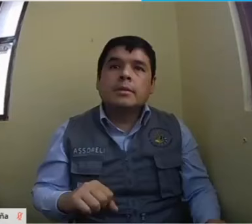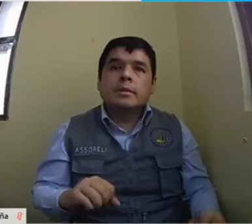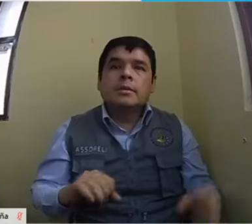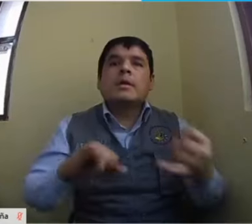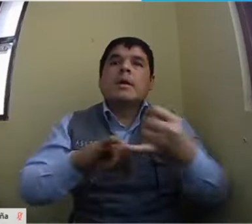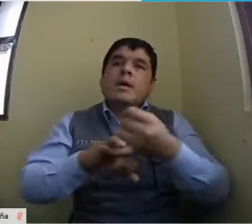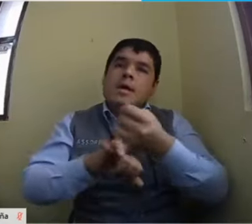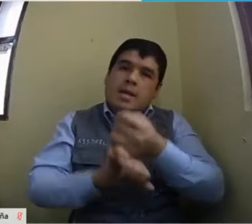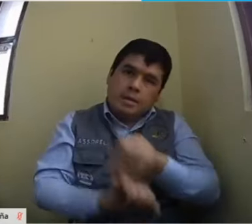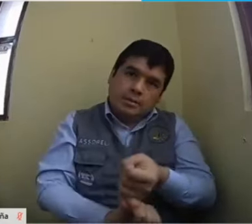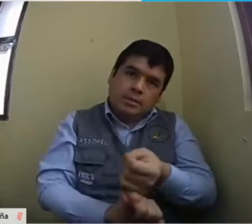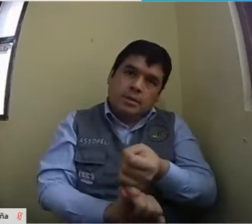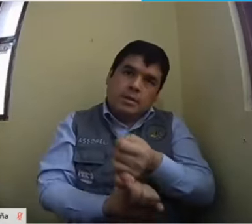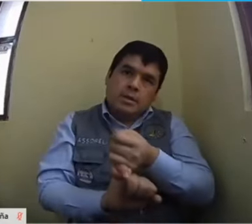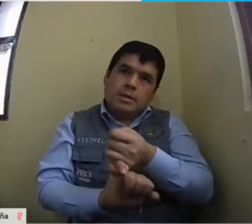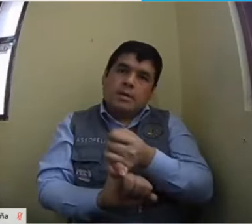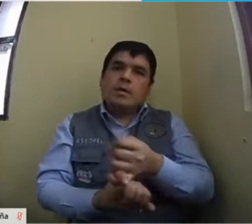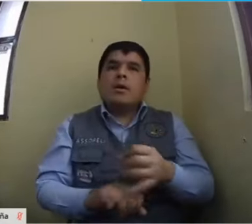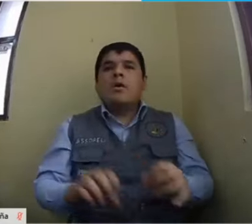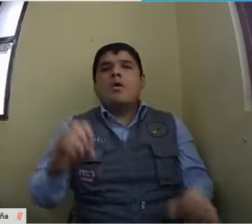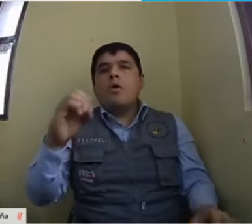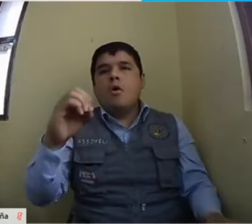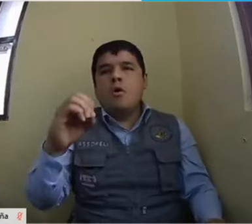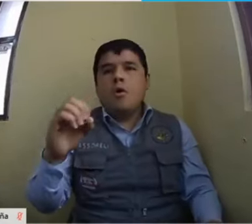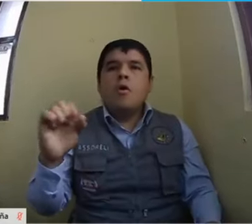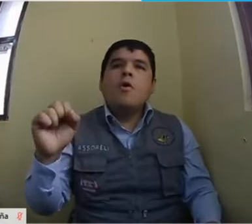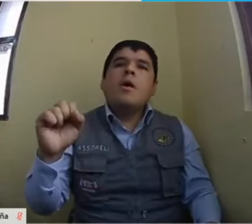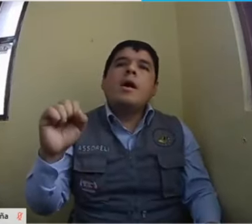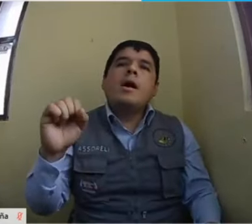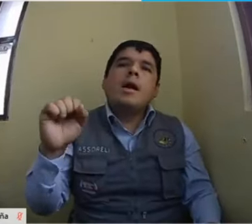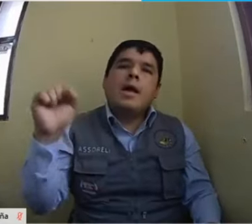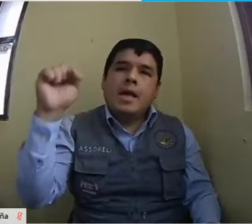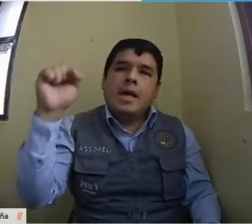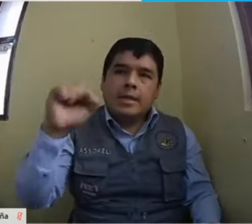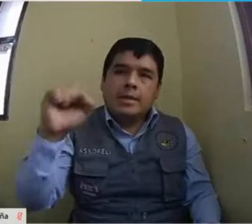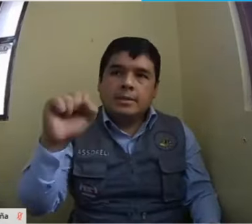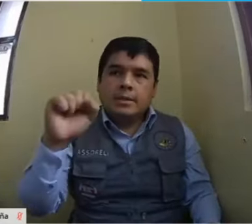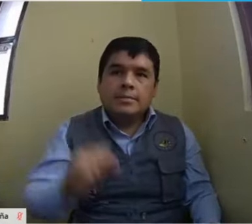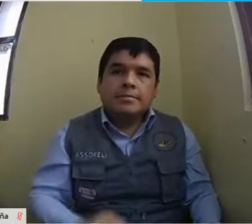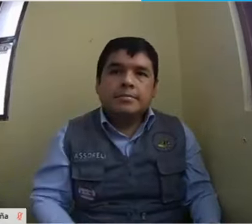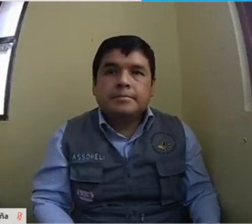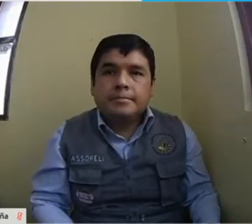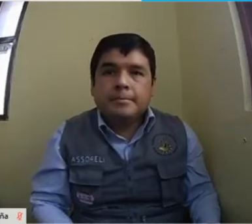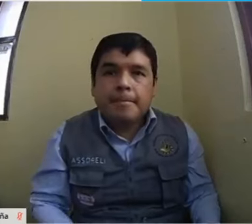Y va a servir para otras palabras más adelante, la S antigua.